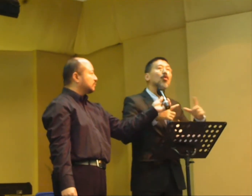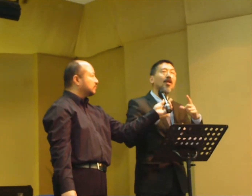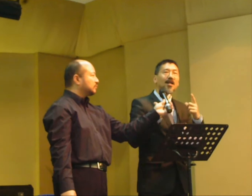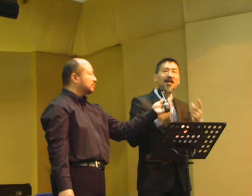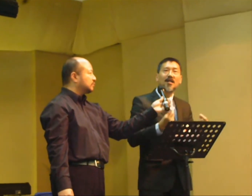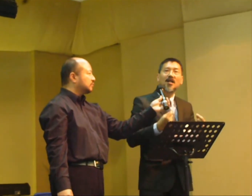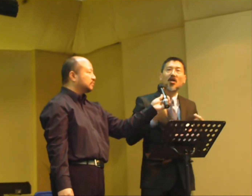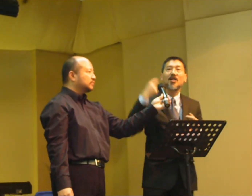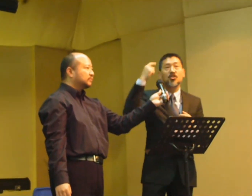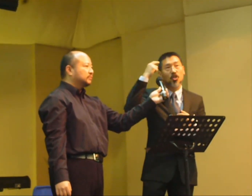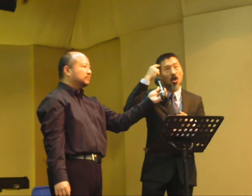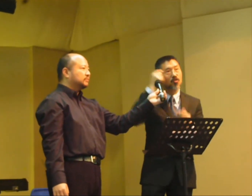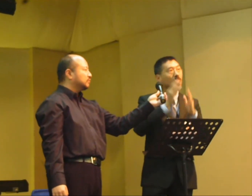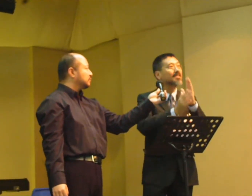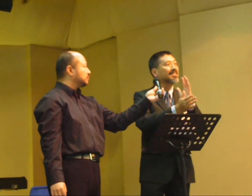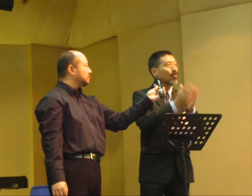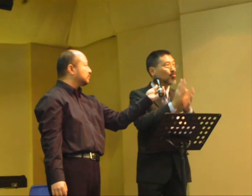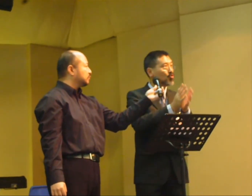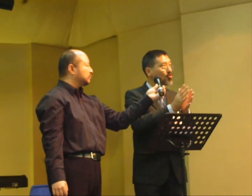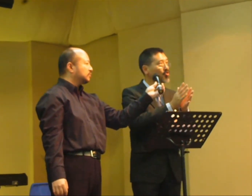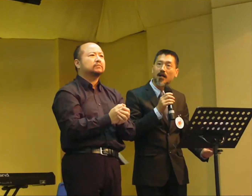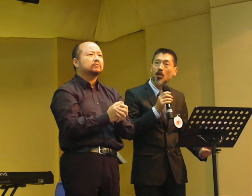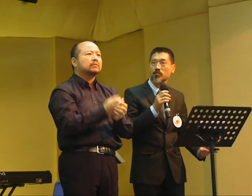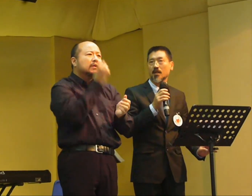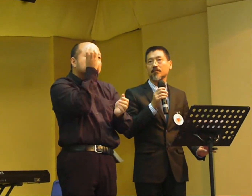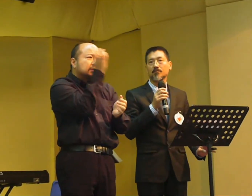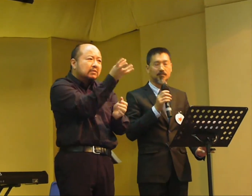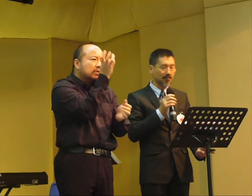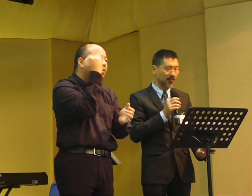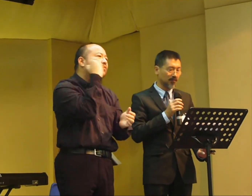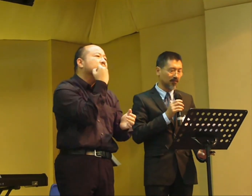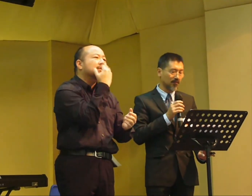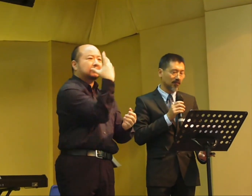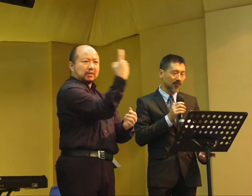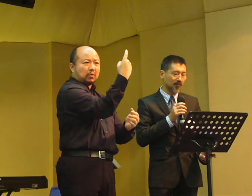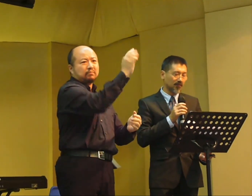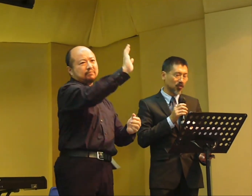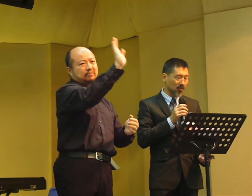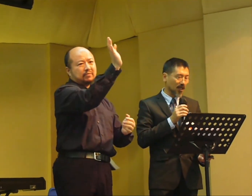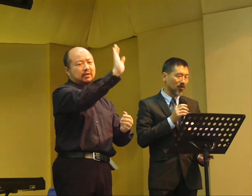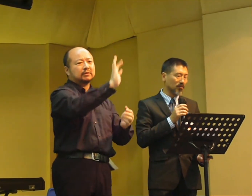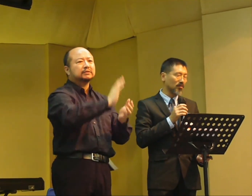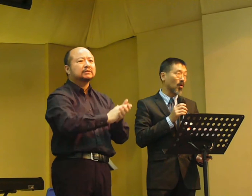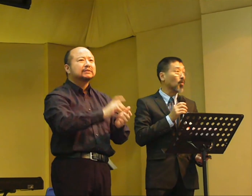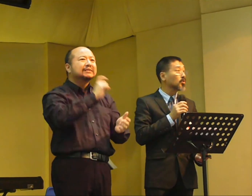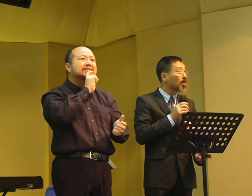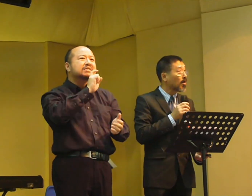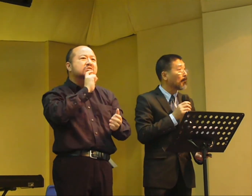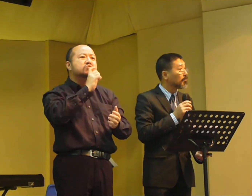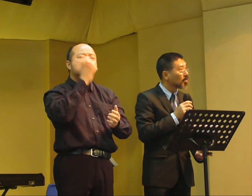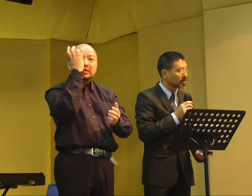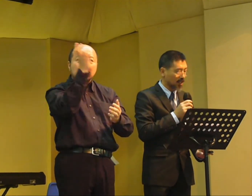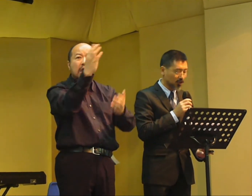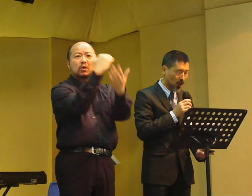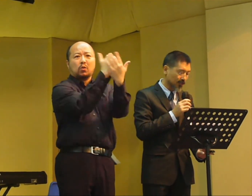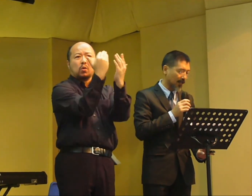本來咧，我係想去就住喺龍凳，仲有好多唔同嘅張彭能